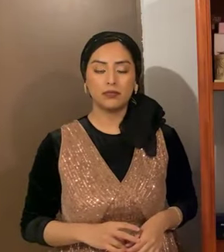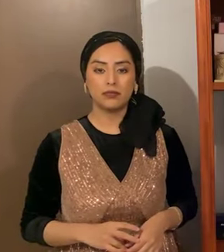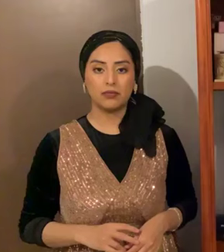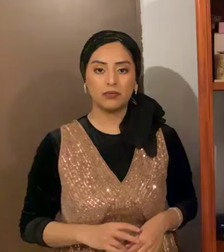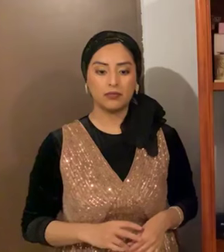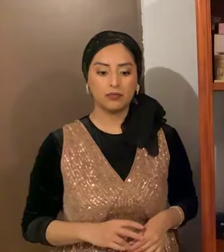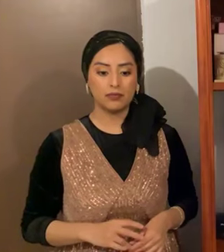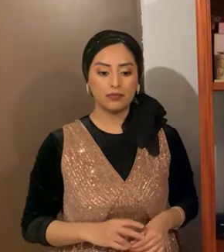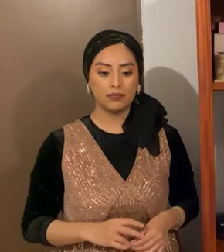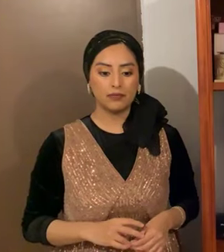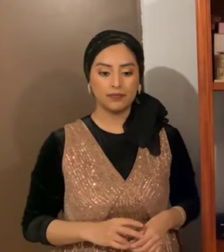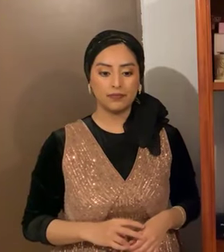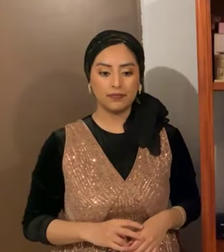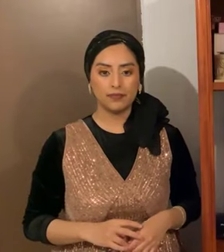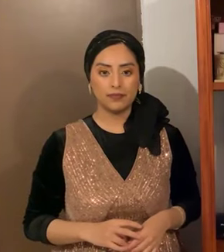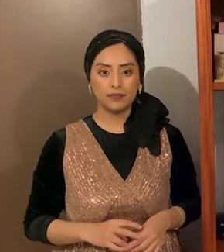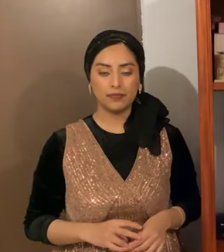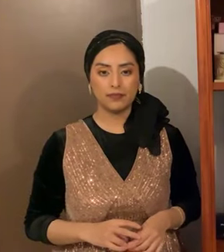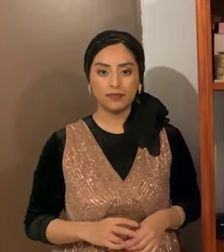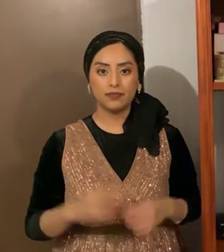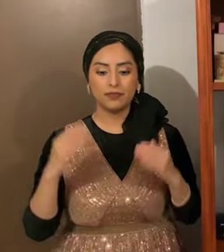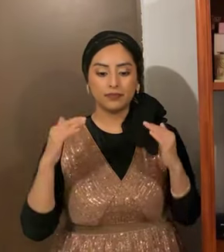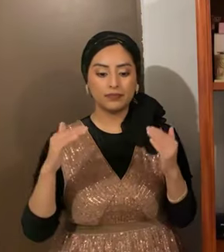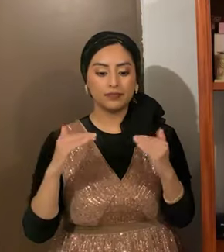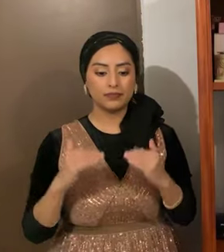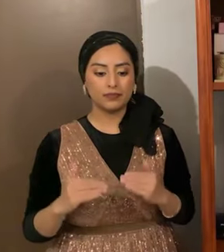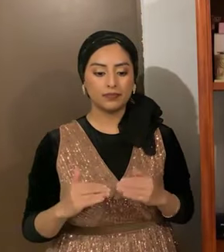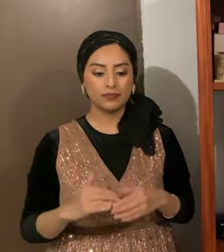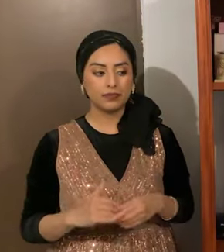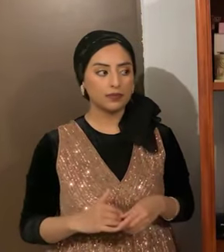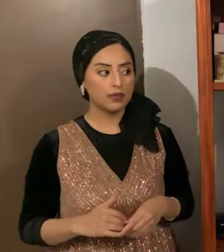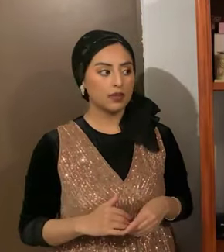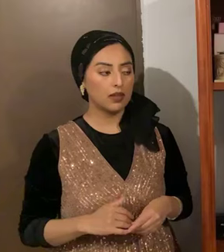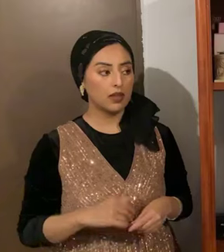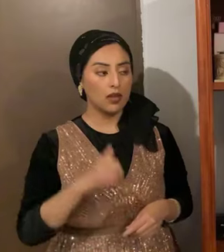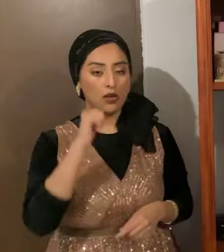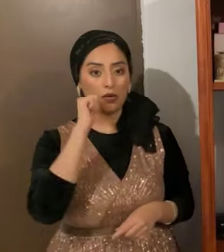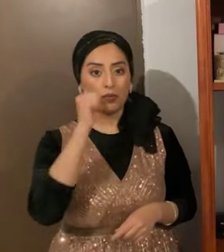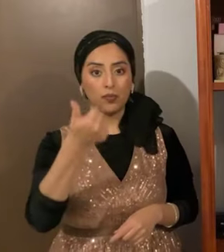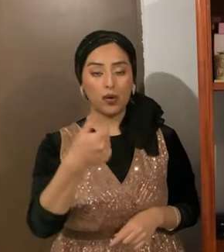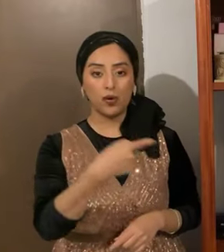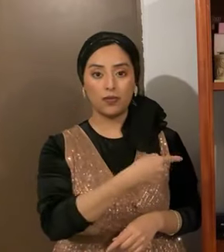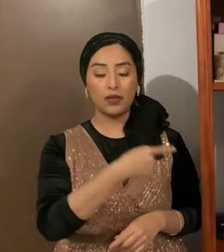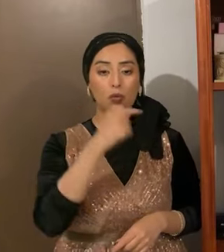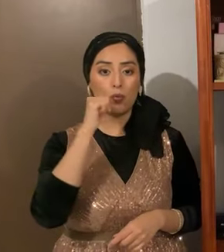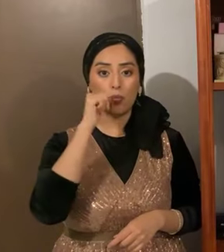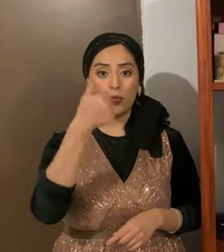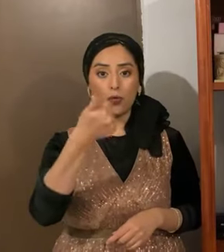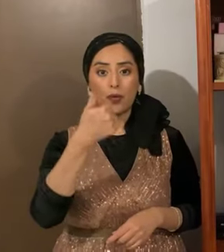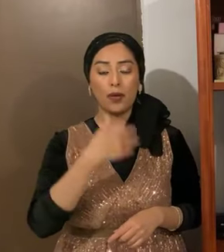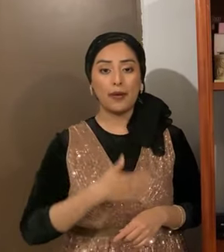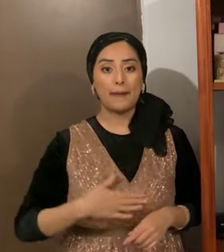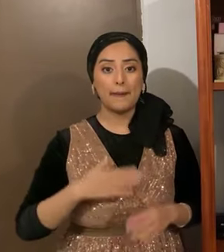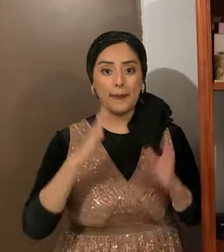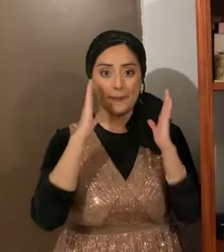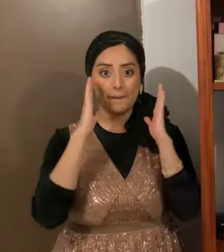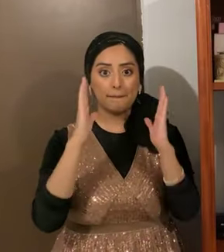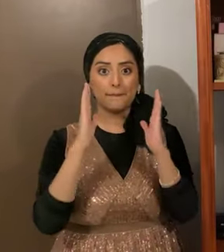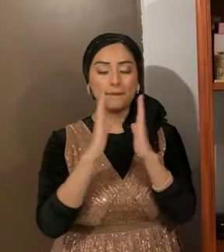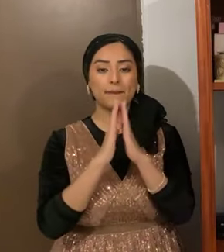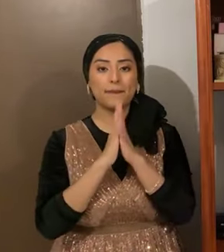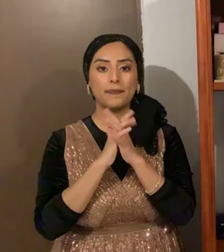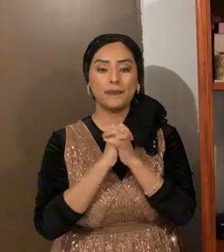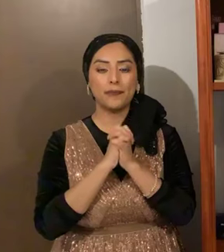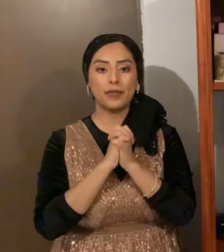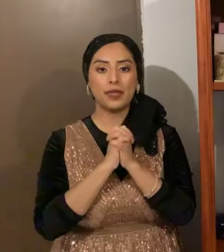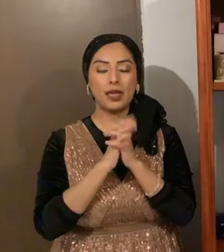león de la tribu de Judá. Ahora, siguiente. Eso es para mañana, hermanos, ojo. Desfile de, por así decirlo,